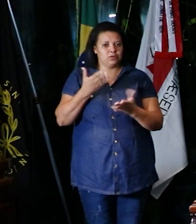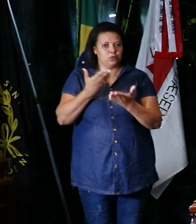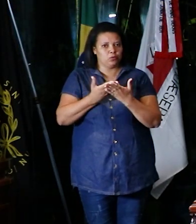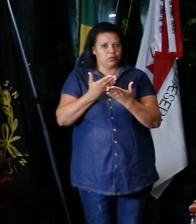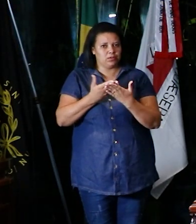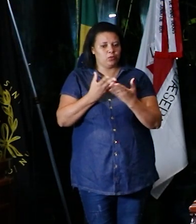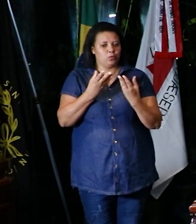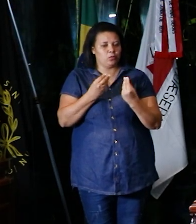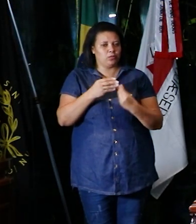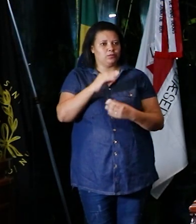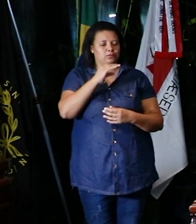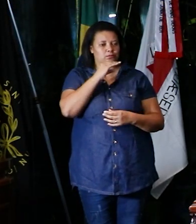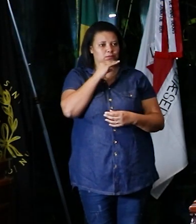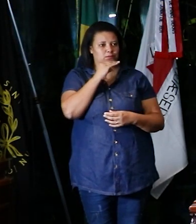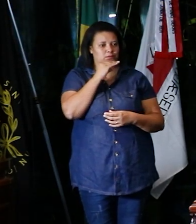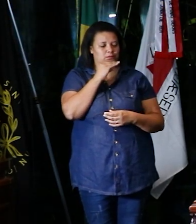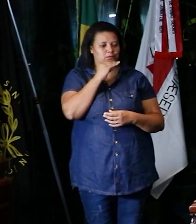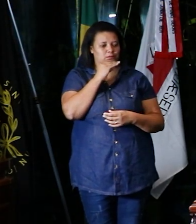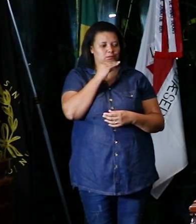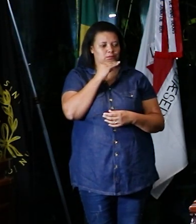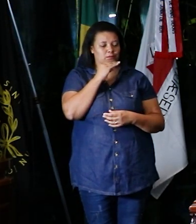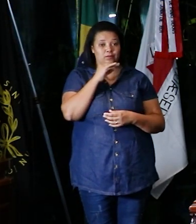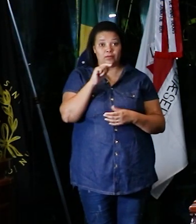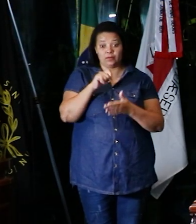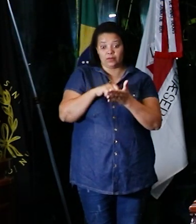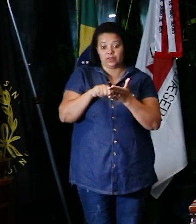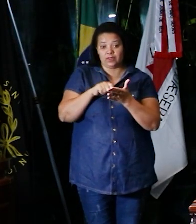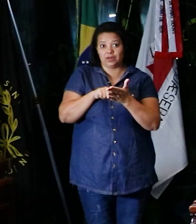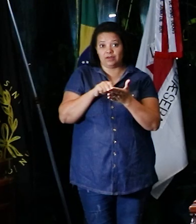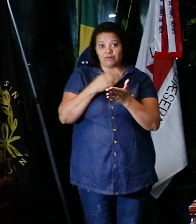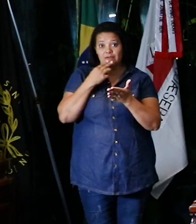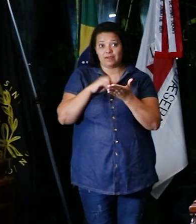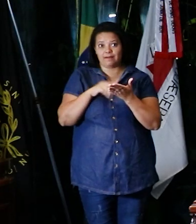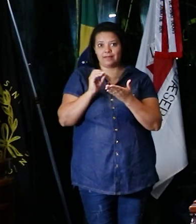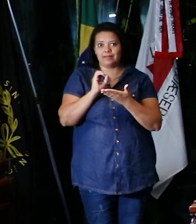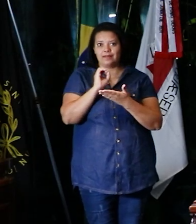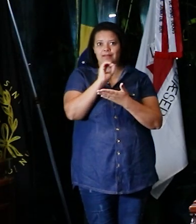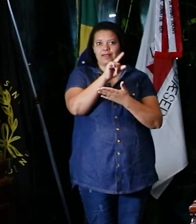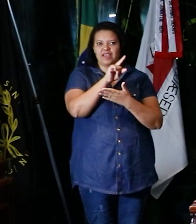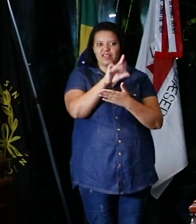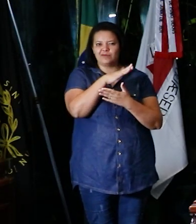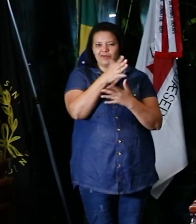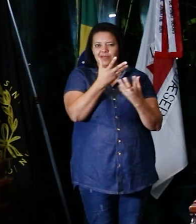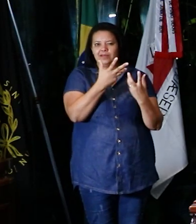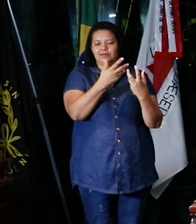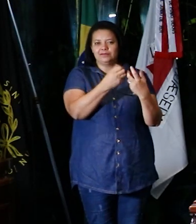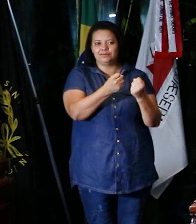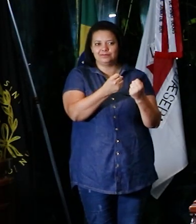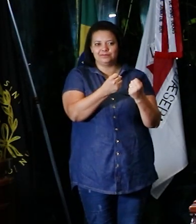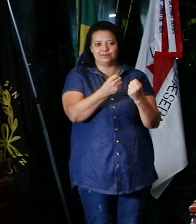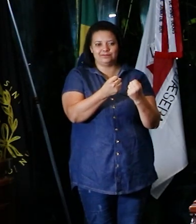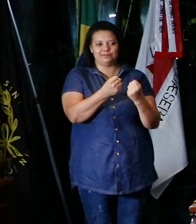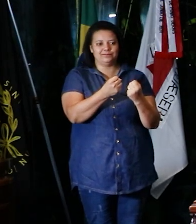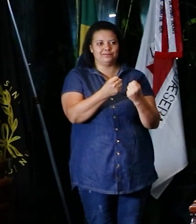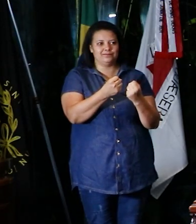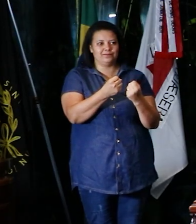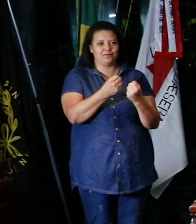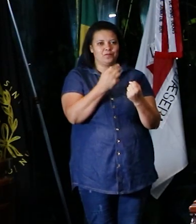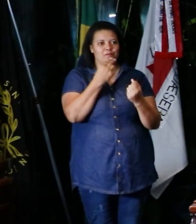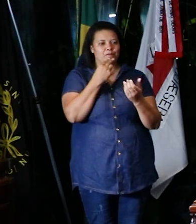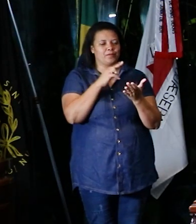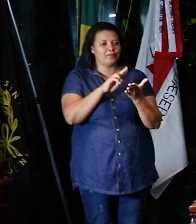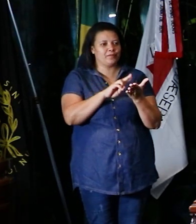Drummond, né? Então, vamos escrever para ele. Quem sabe ele topa. Ele fez uma